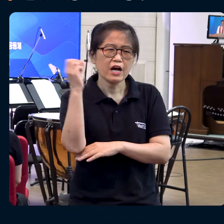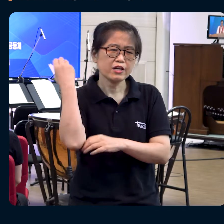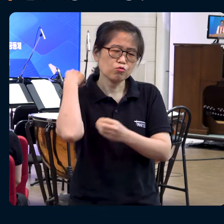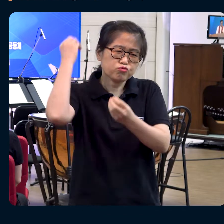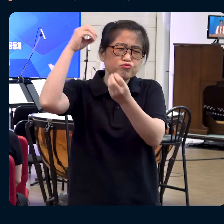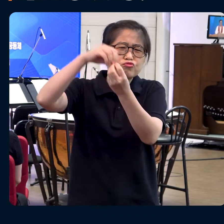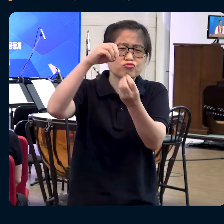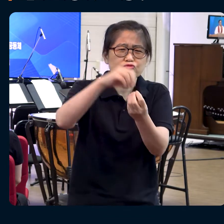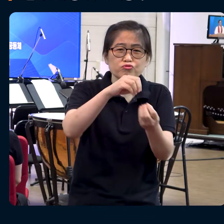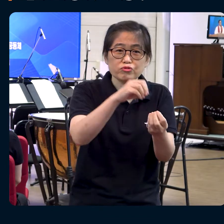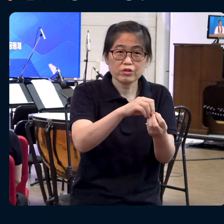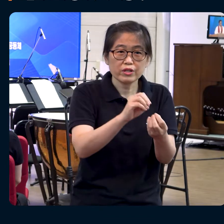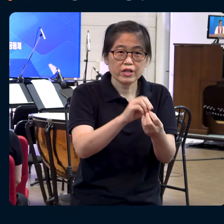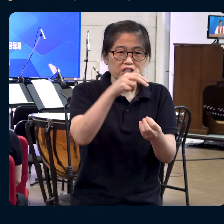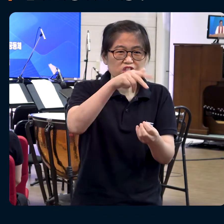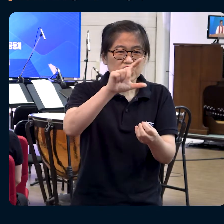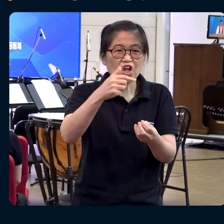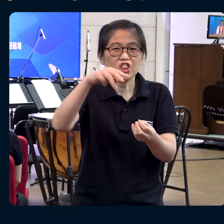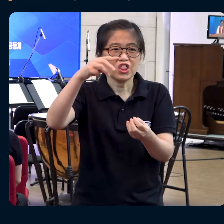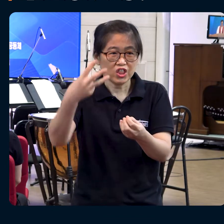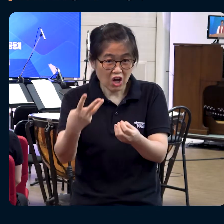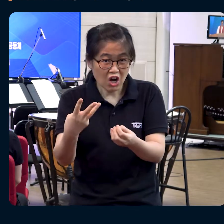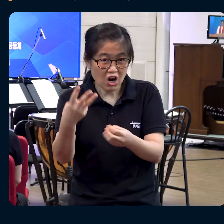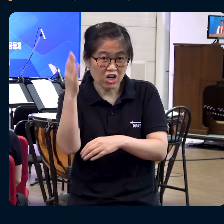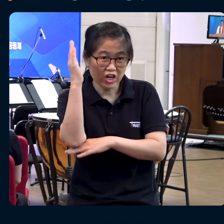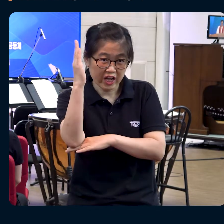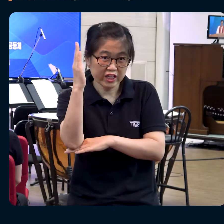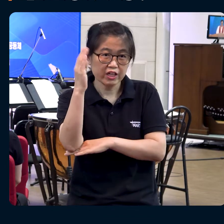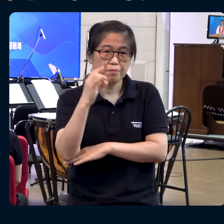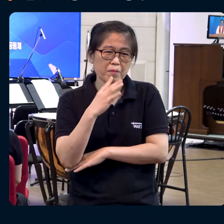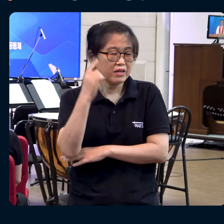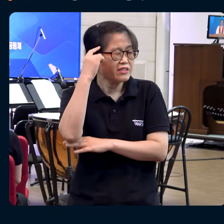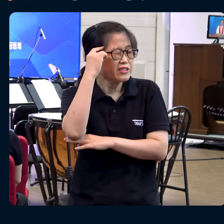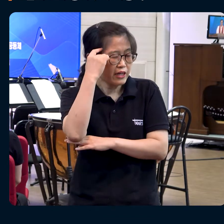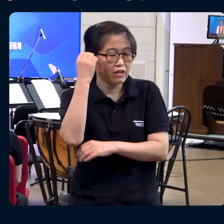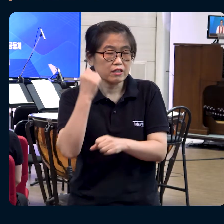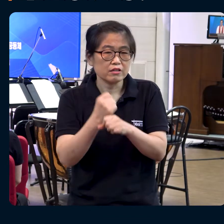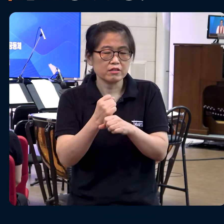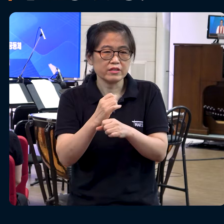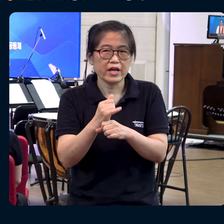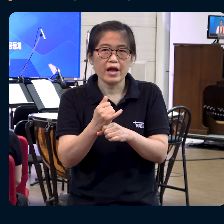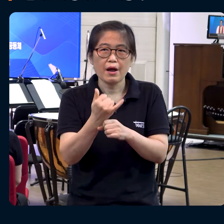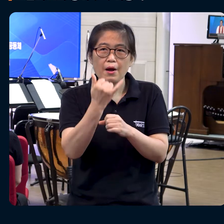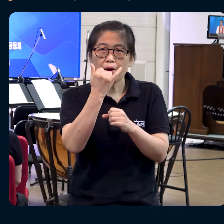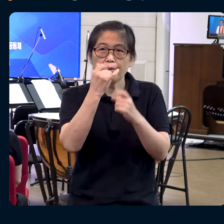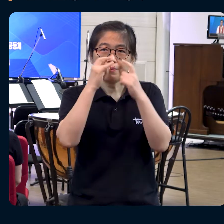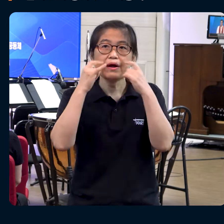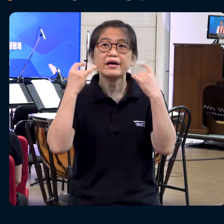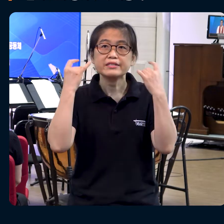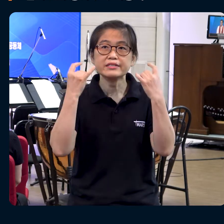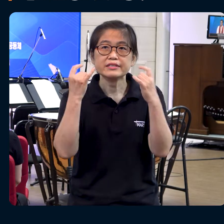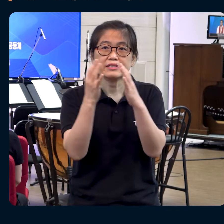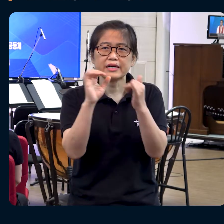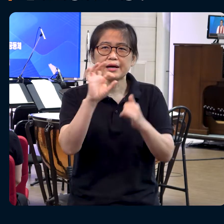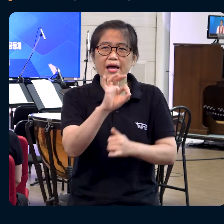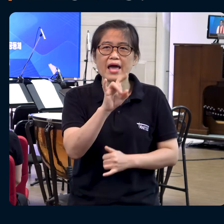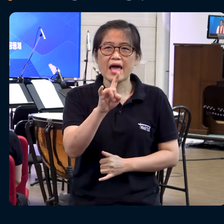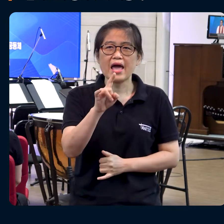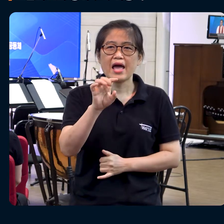했었어요. 자, 그러다가 프랑스의 에밀 보타라고 하는